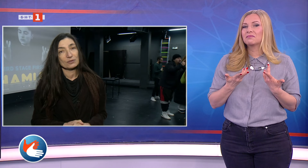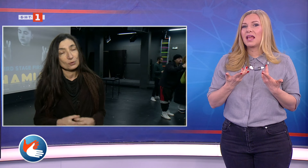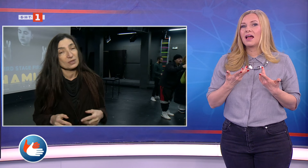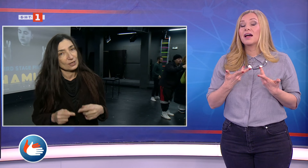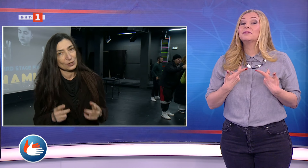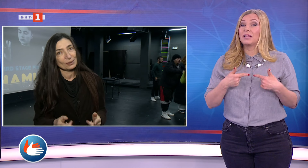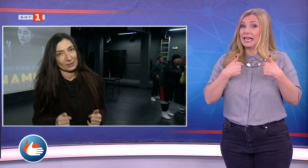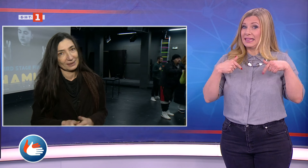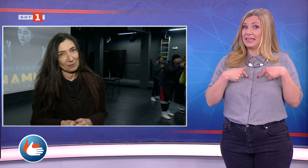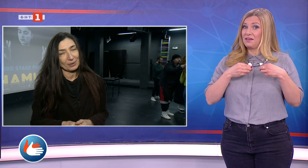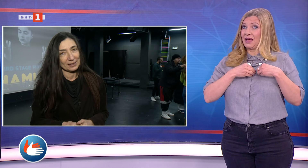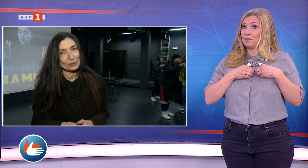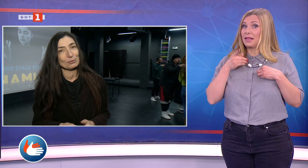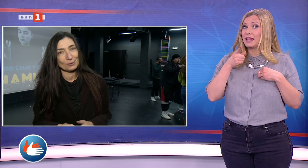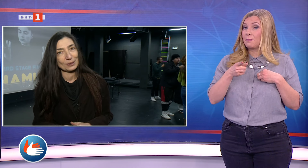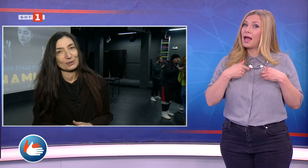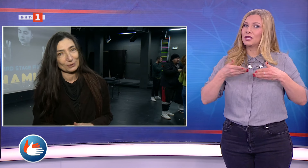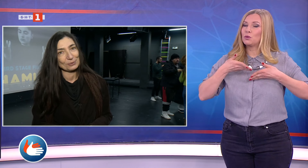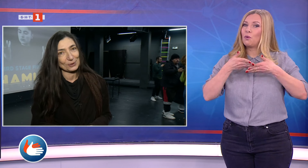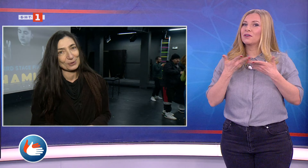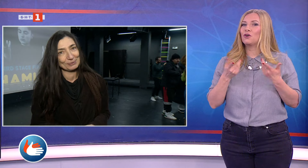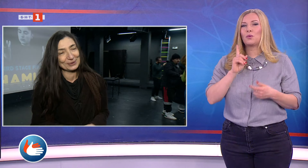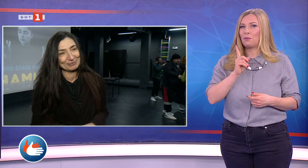Всъщност ние разчитаме на теб, а ние ще помогнем с каквото може.